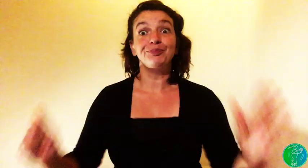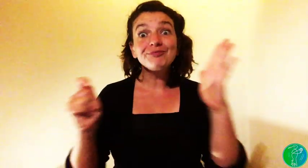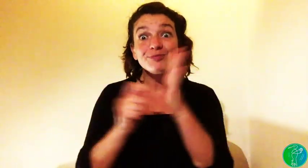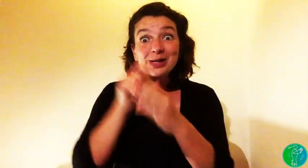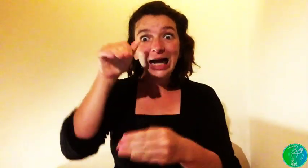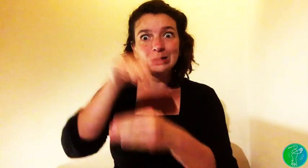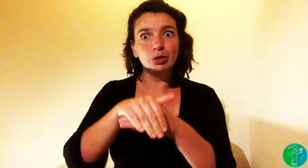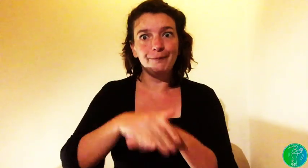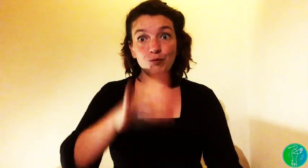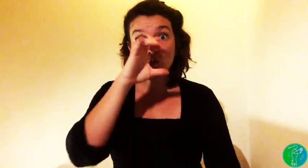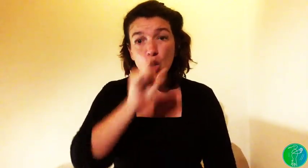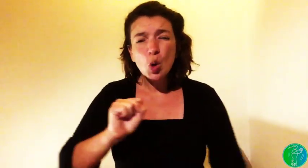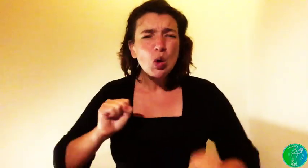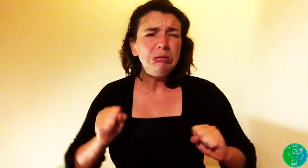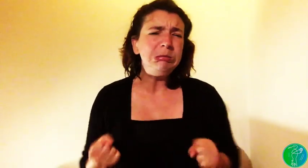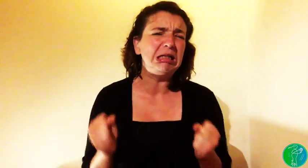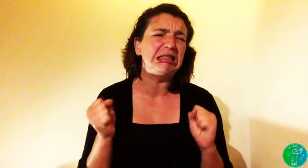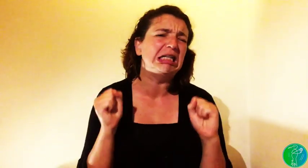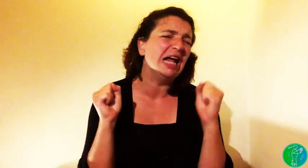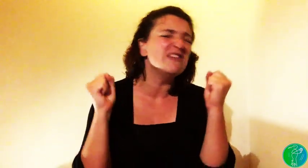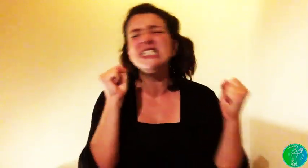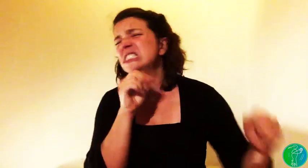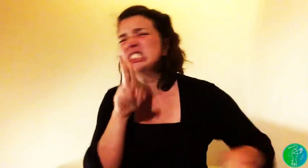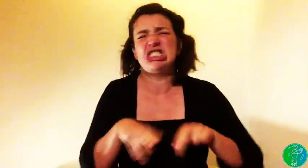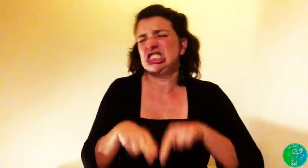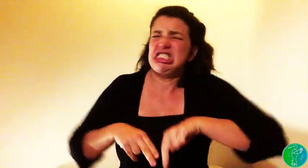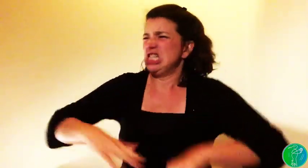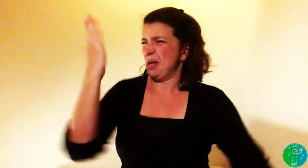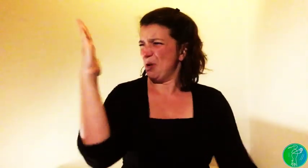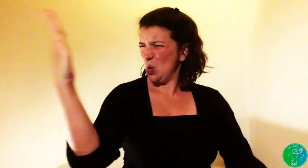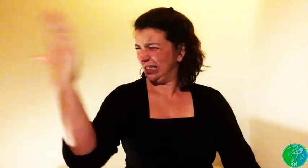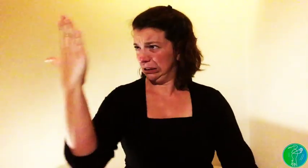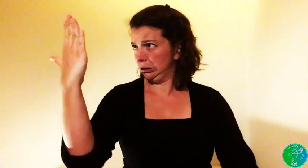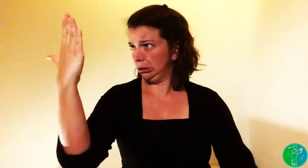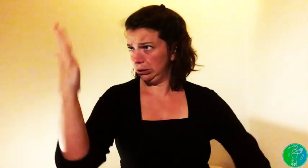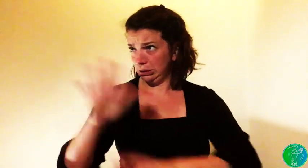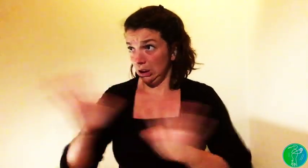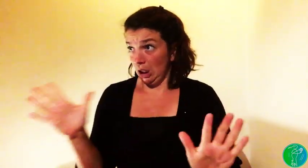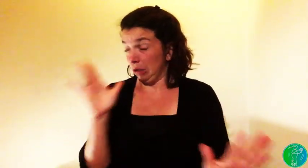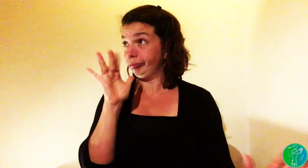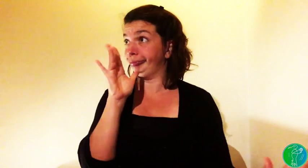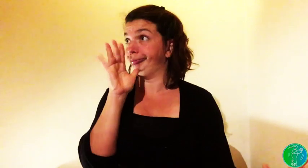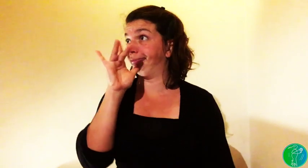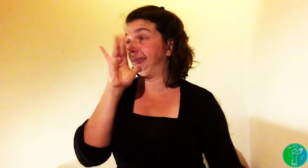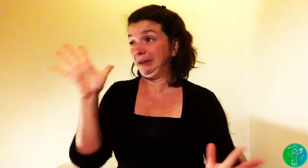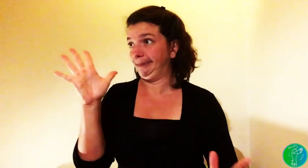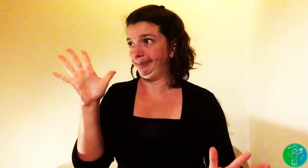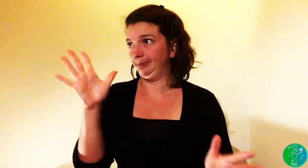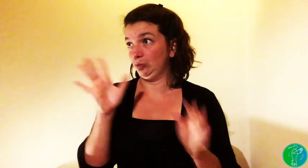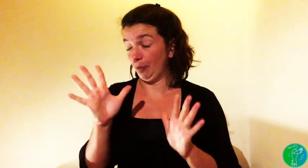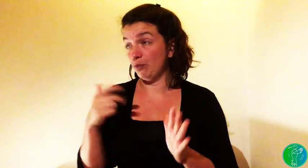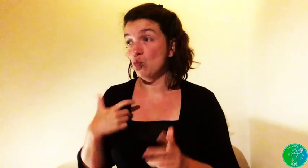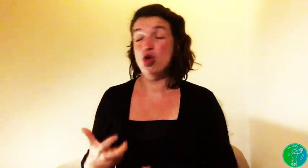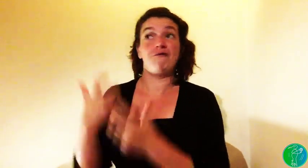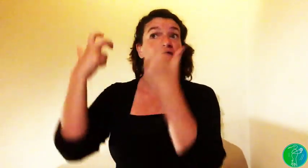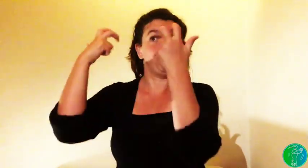Un soir, le loup se regarda dans son miroir et dit « Cela ne va pas du tout. Je ne veux plus